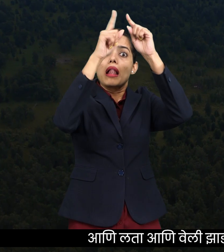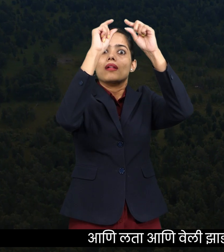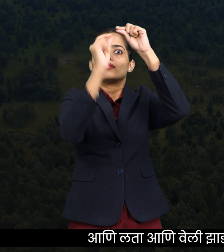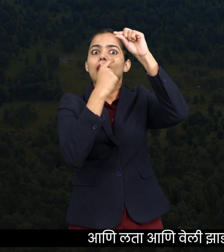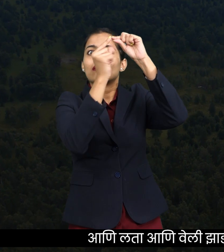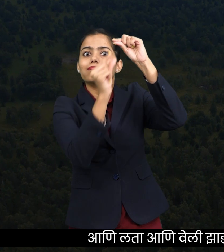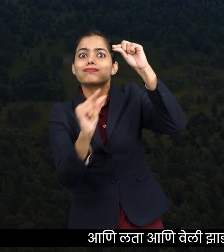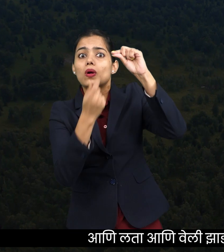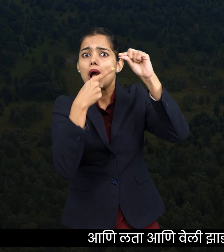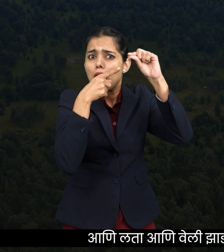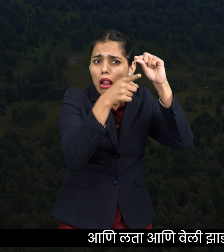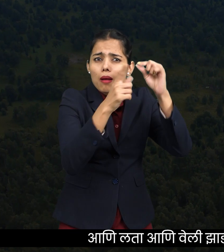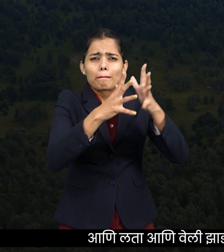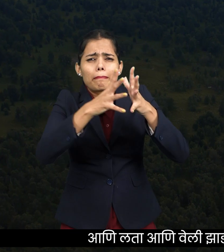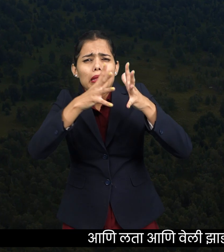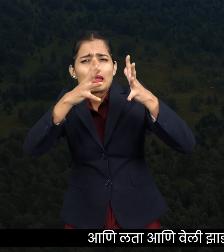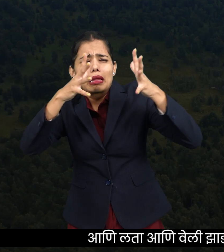आधाराने खूप उंच वाढतात.